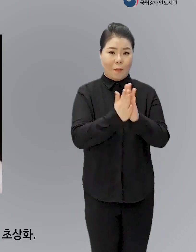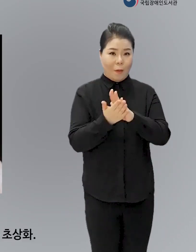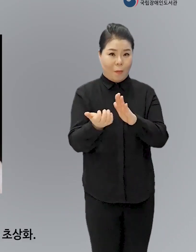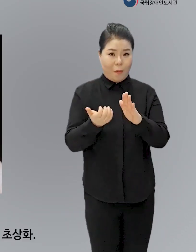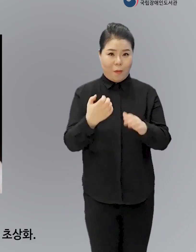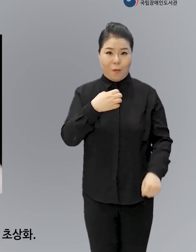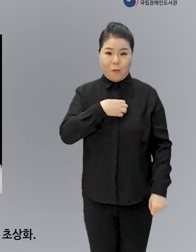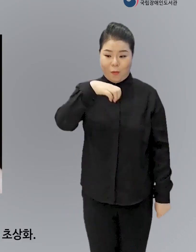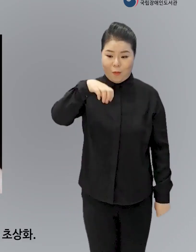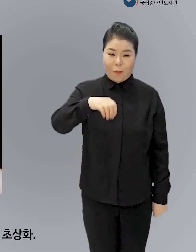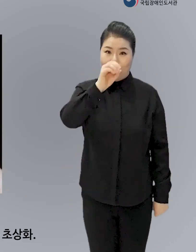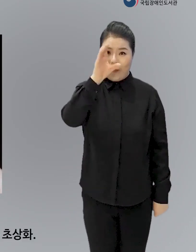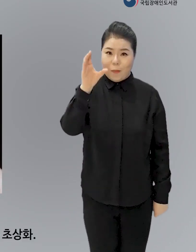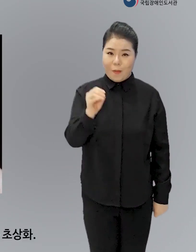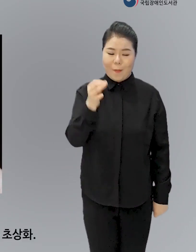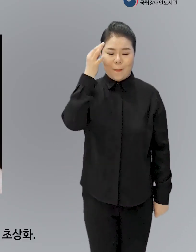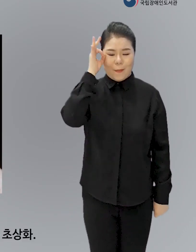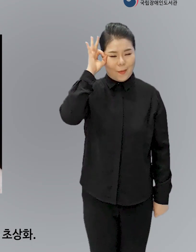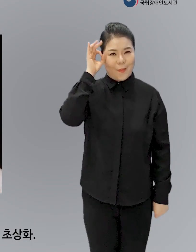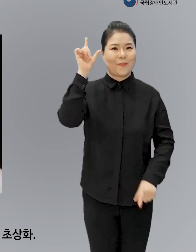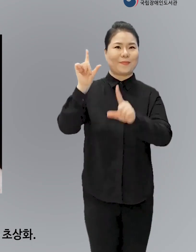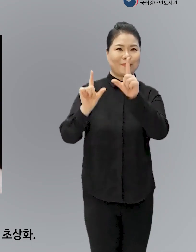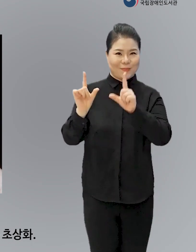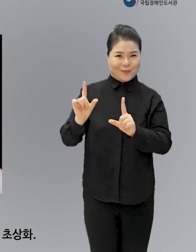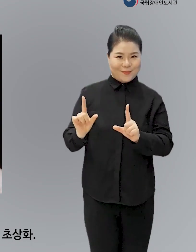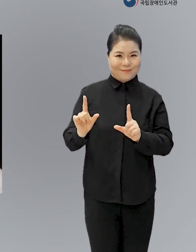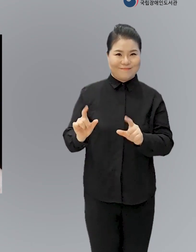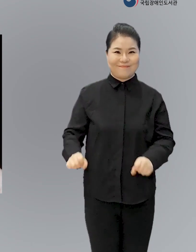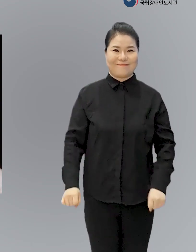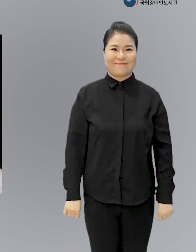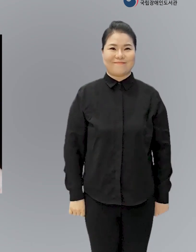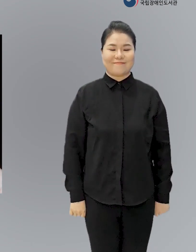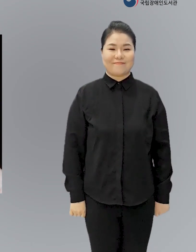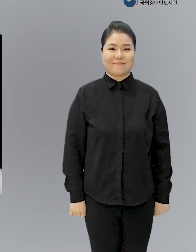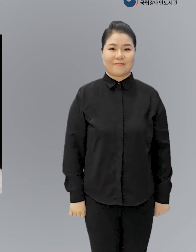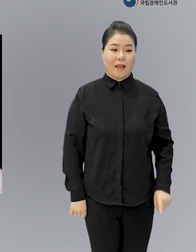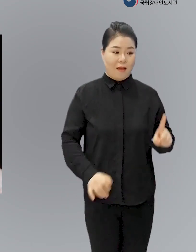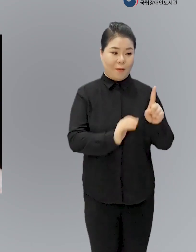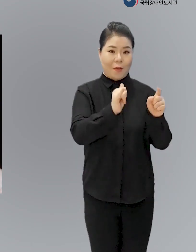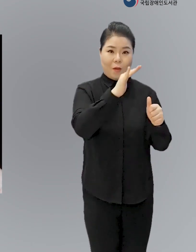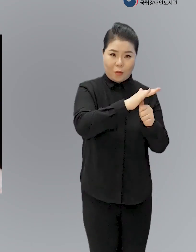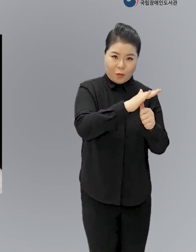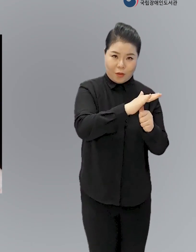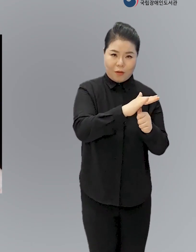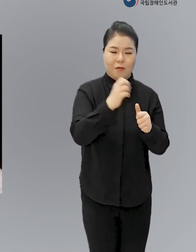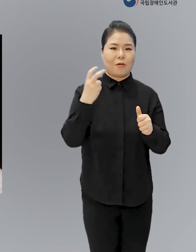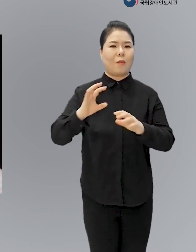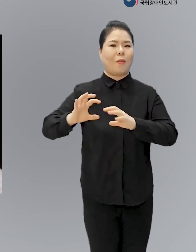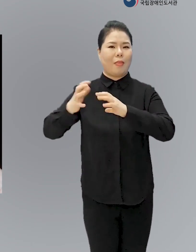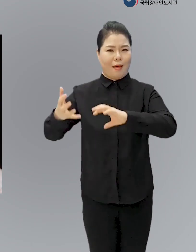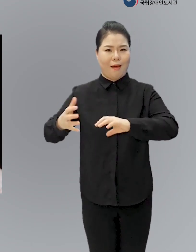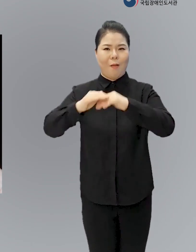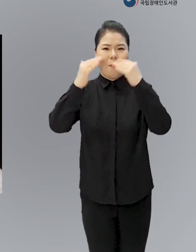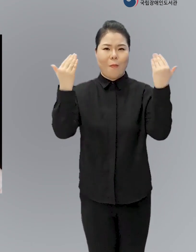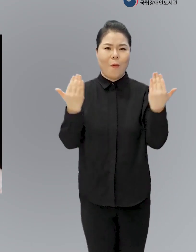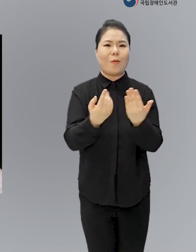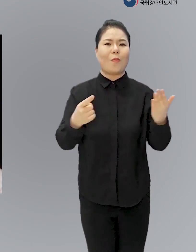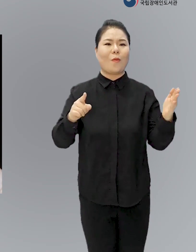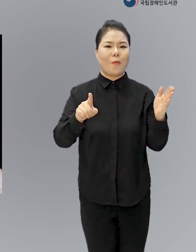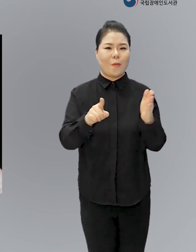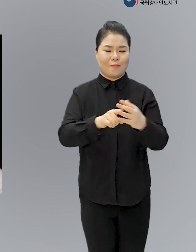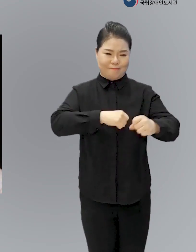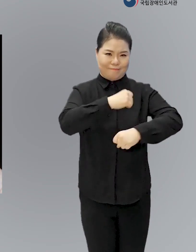변화 직전의 벼랑에 내몰린 아프리카를 떠올리게 하는 초상화. 단 한 명의 소년과 대륙 전체 모두를